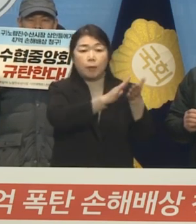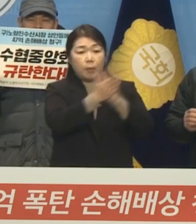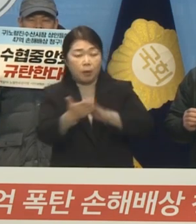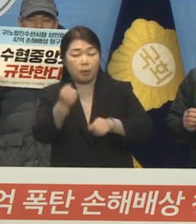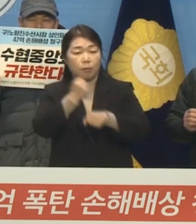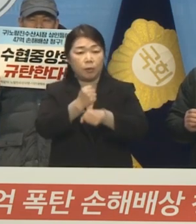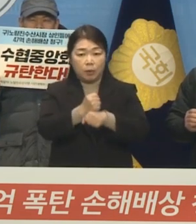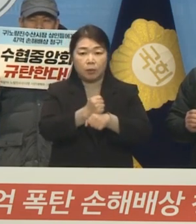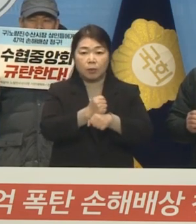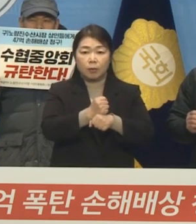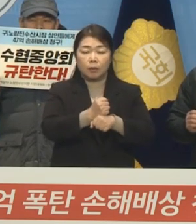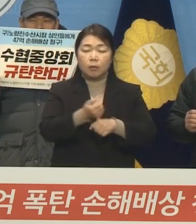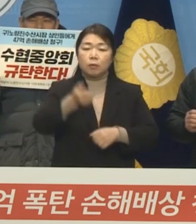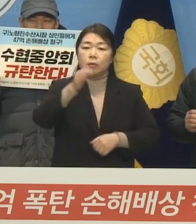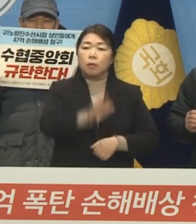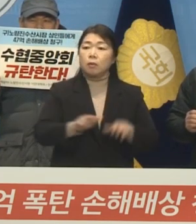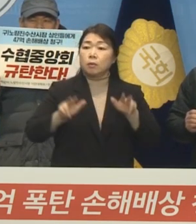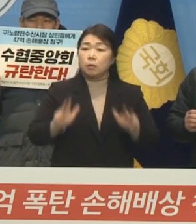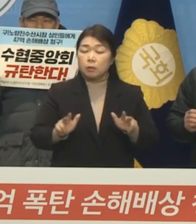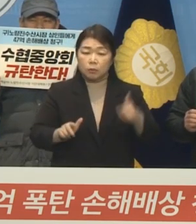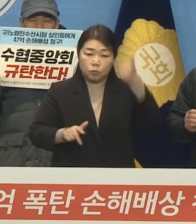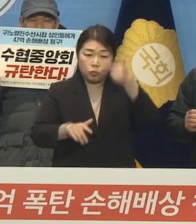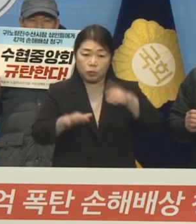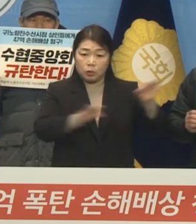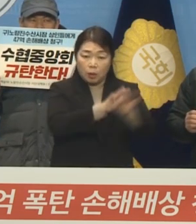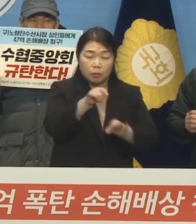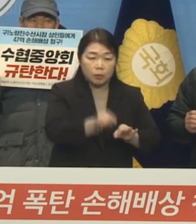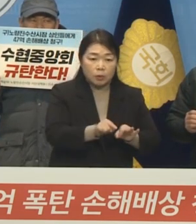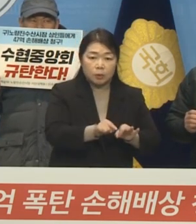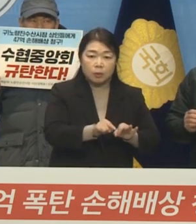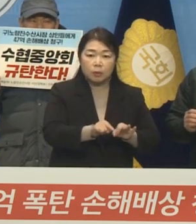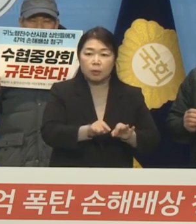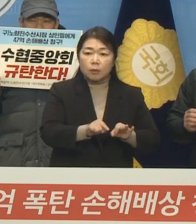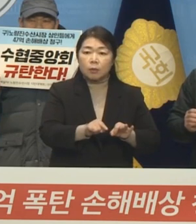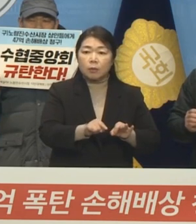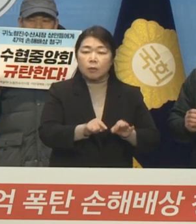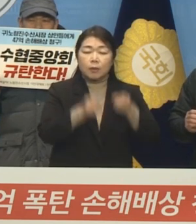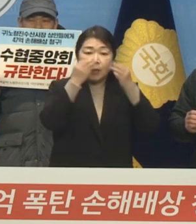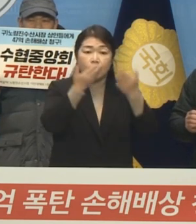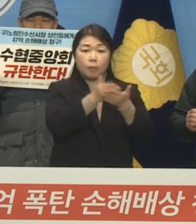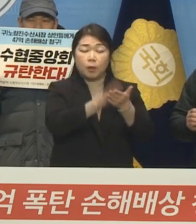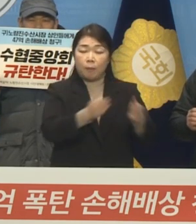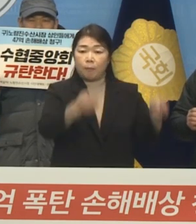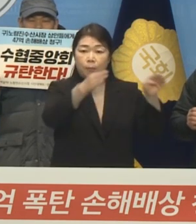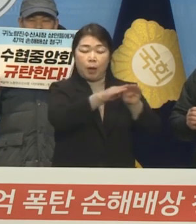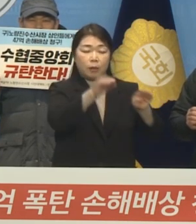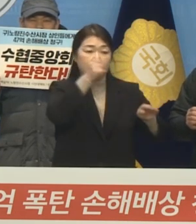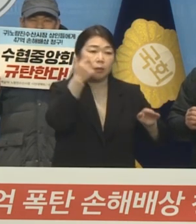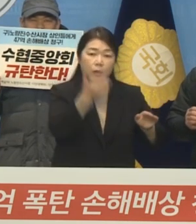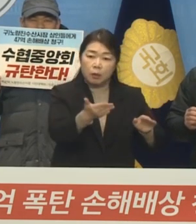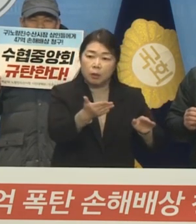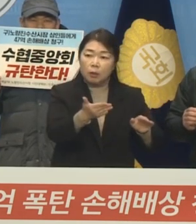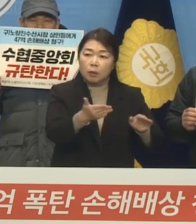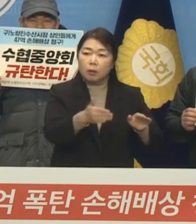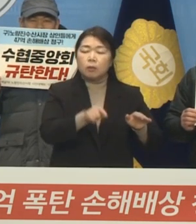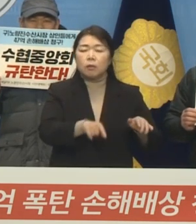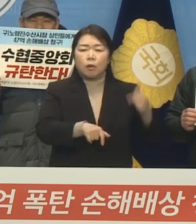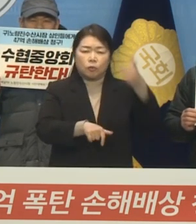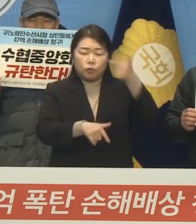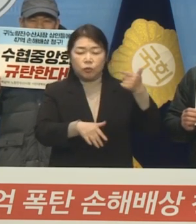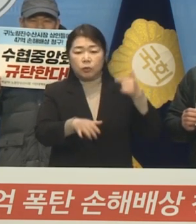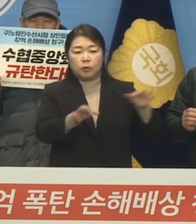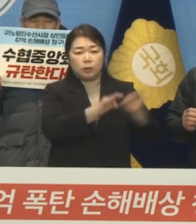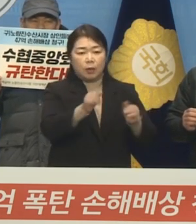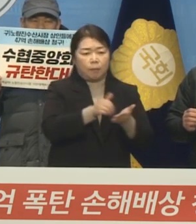논리였습니다. 그런데 지금 그 구시장 부지가 지금 어떻게 쓰여지고 있냐. 그 당시에 구시장에 있던 상인들을 이렇게